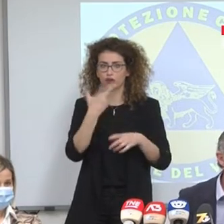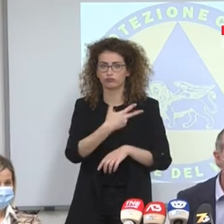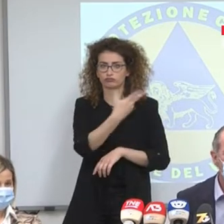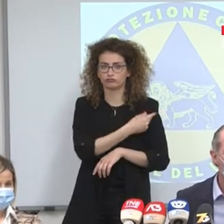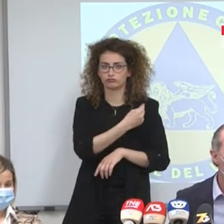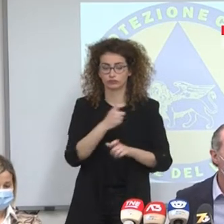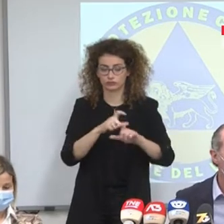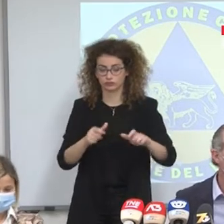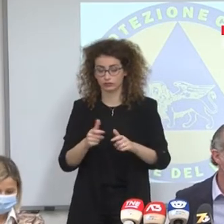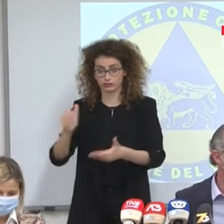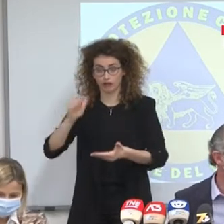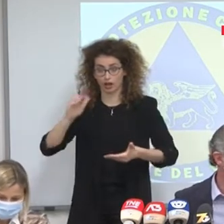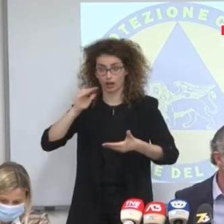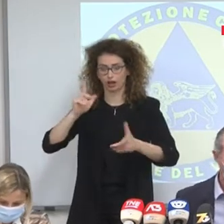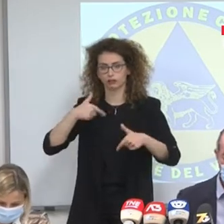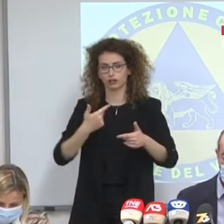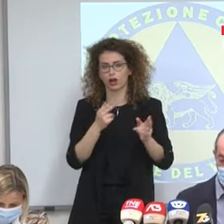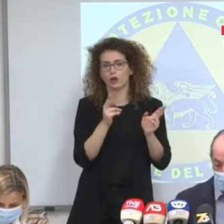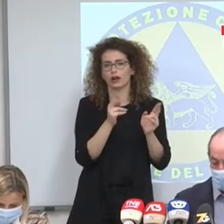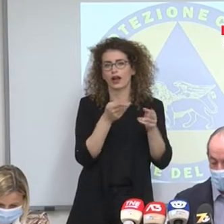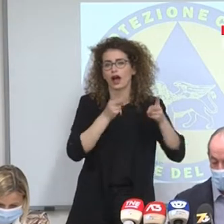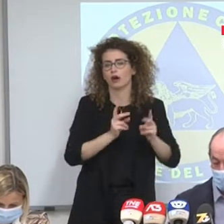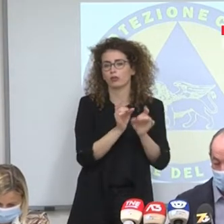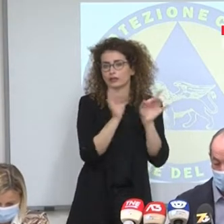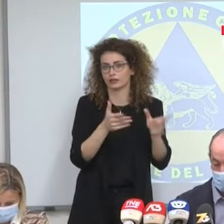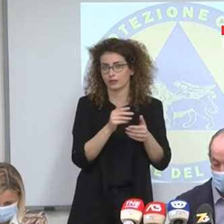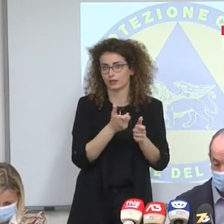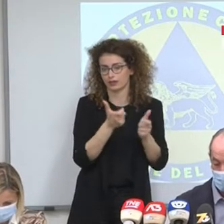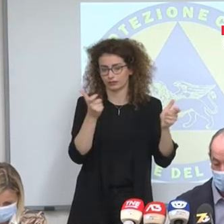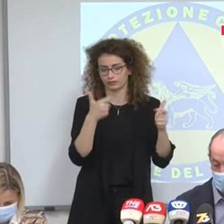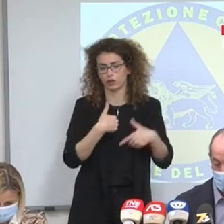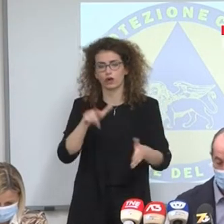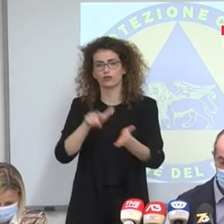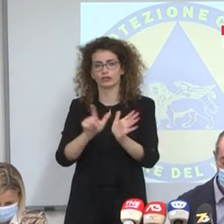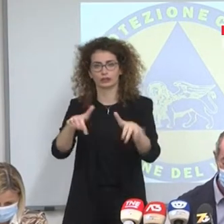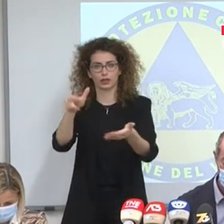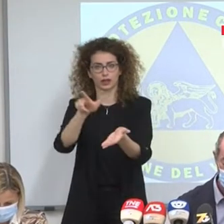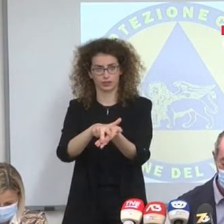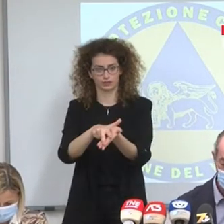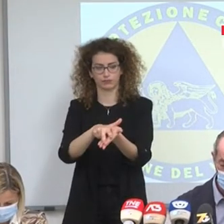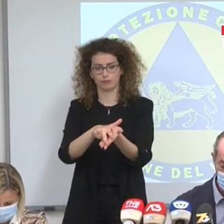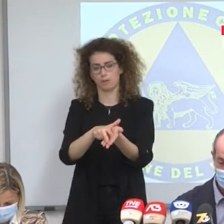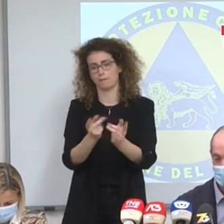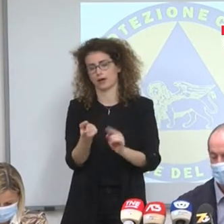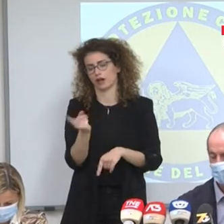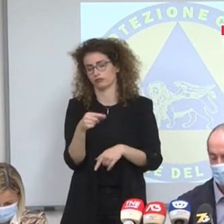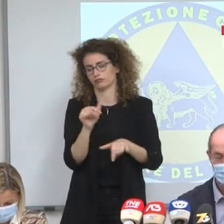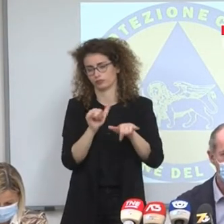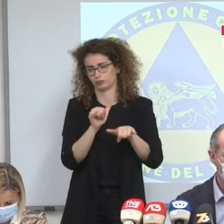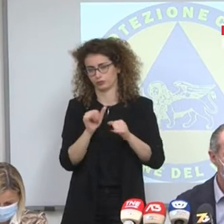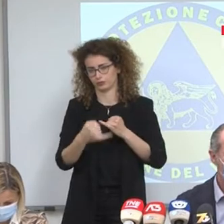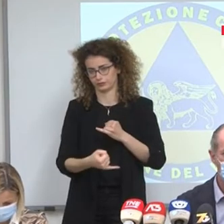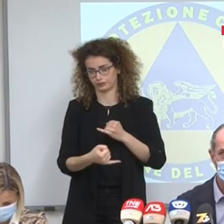più vaccini apriremo ancora più spazi in agenda. Confermiamo che dalla prossima settimana, ma vi daremo informazioni più